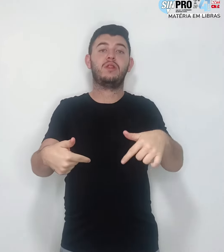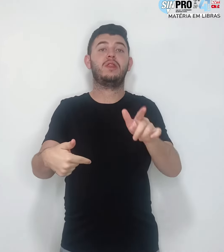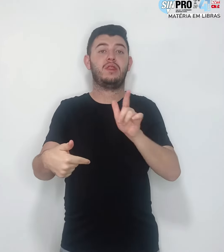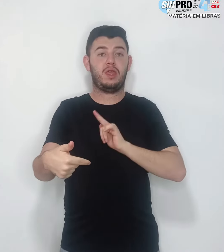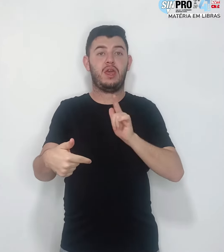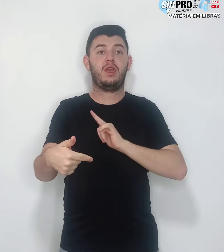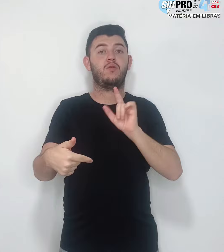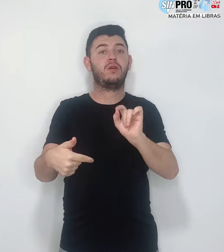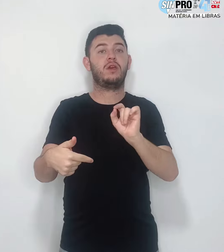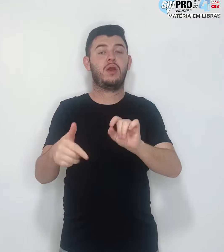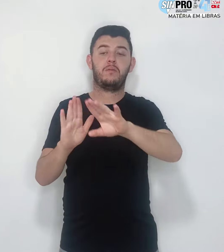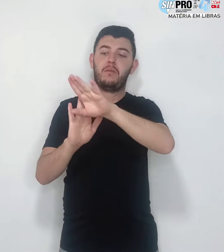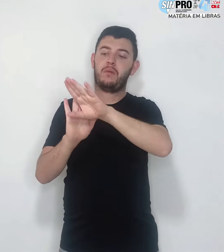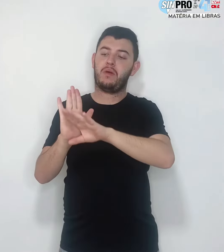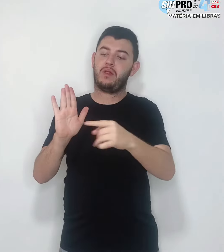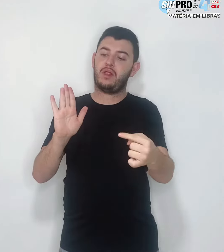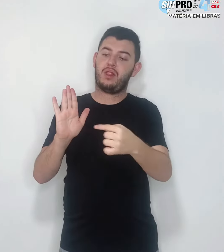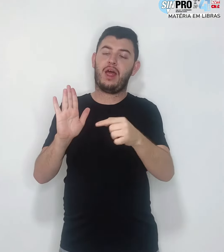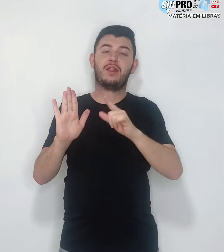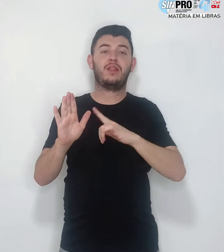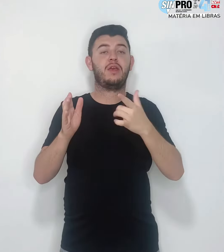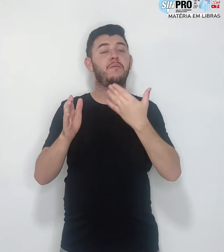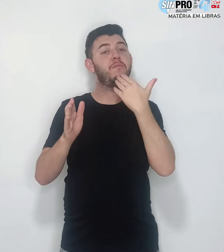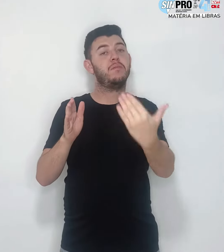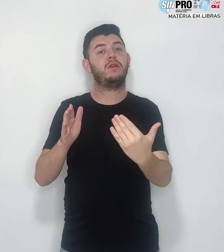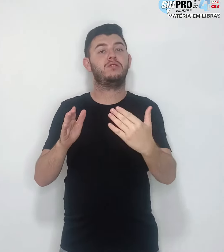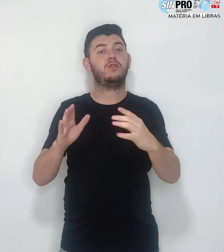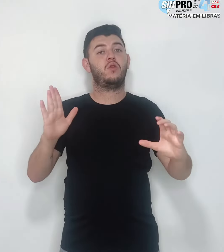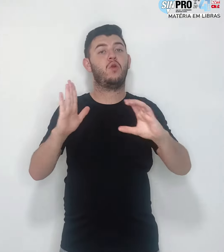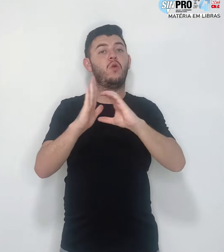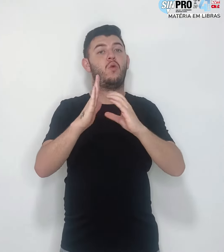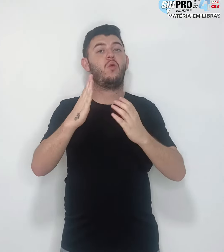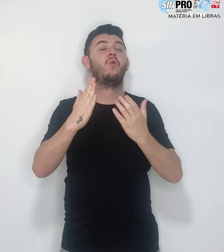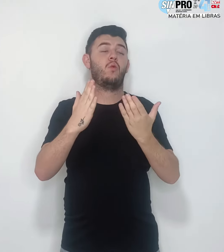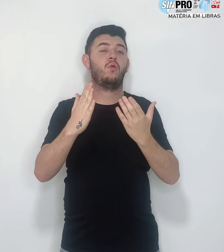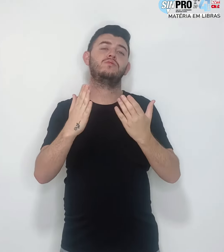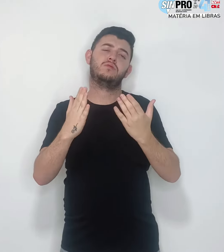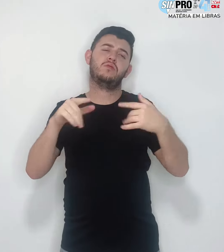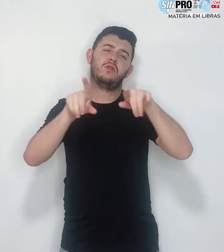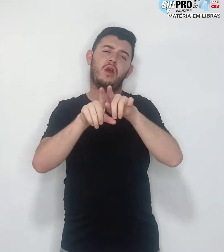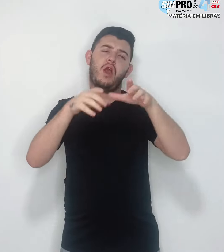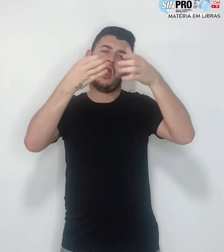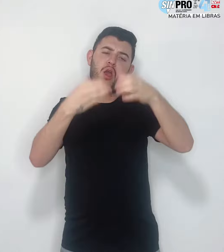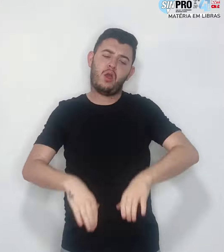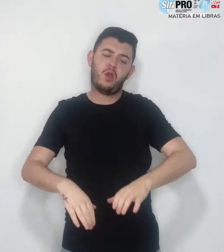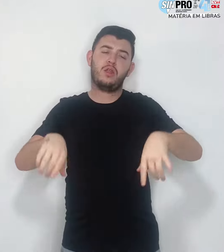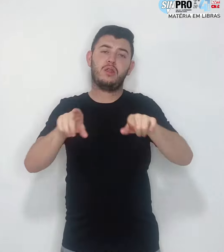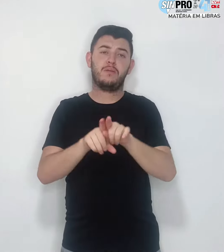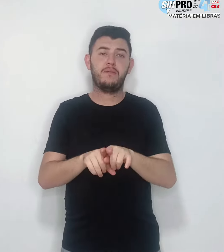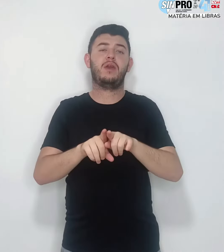realização de concurso público e nomeação de professoras, professores e